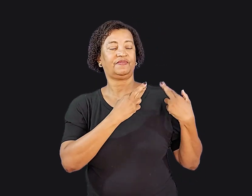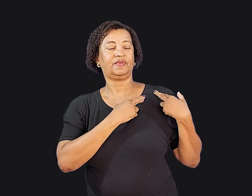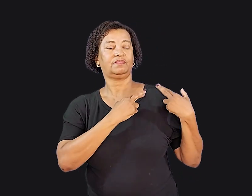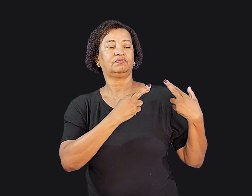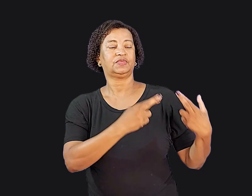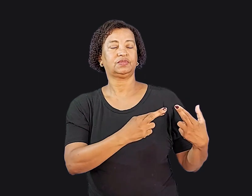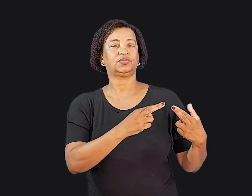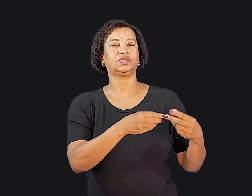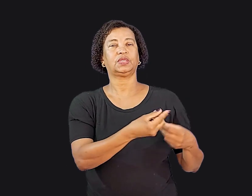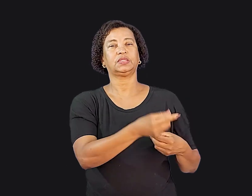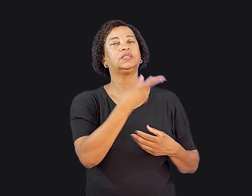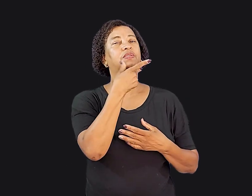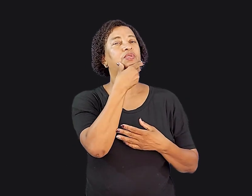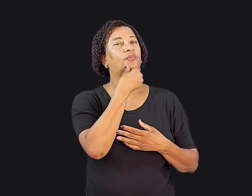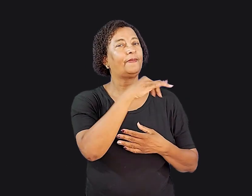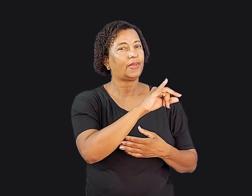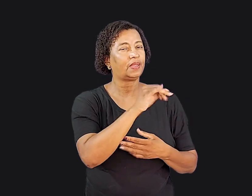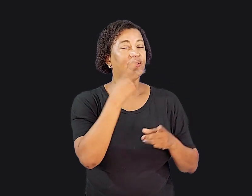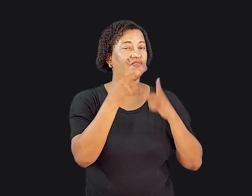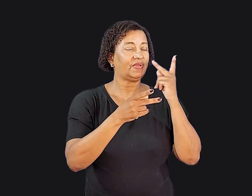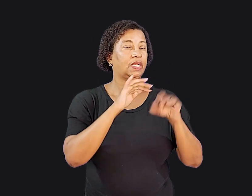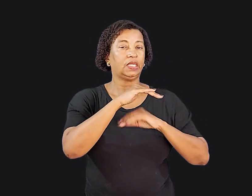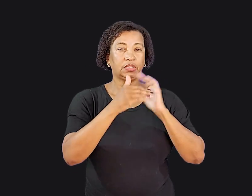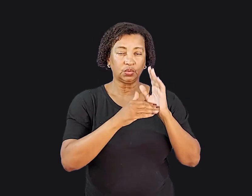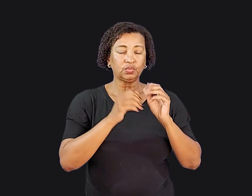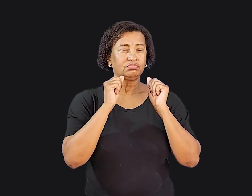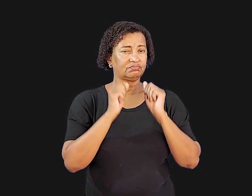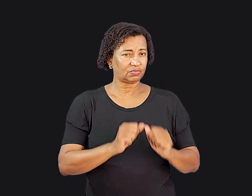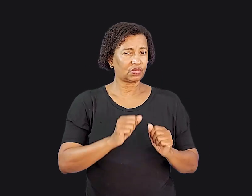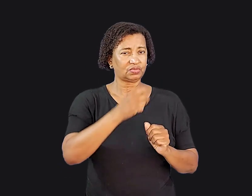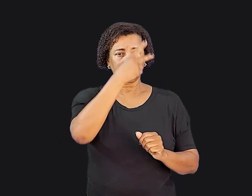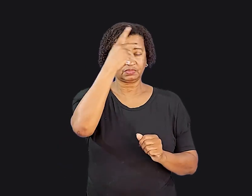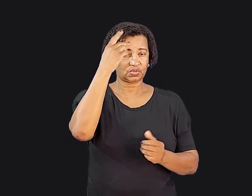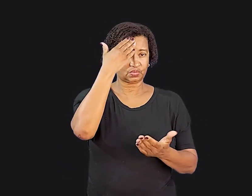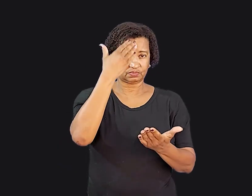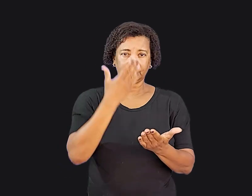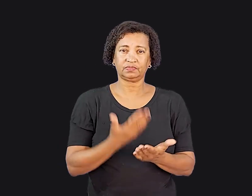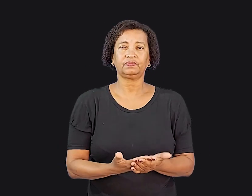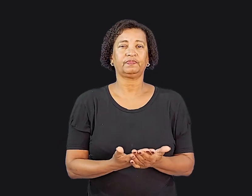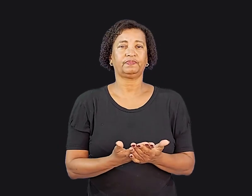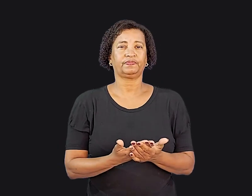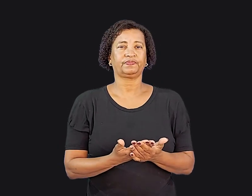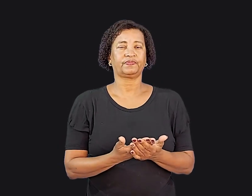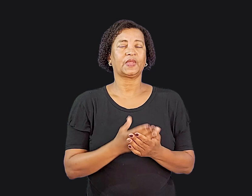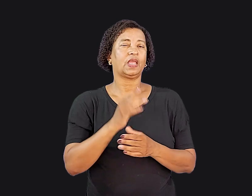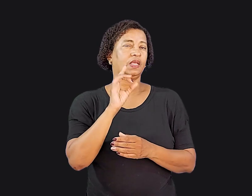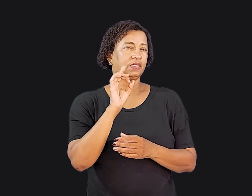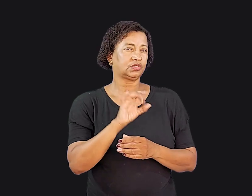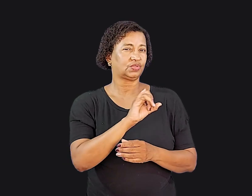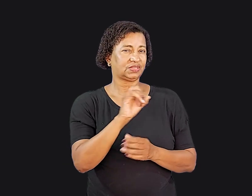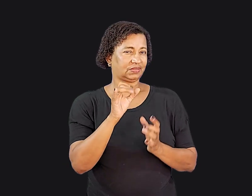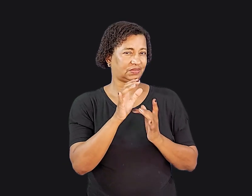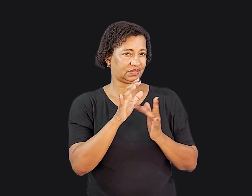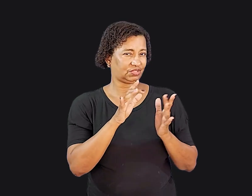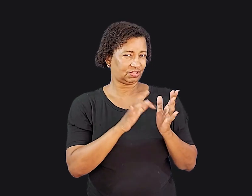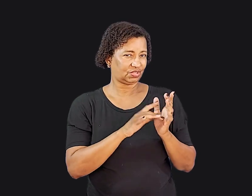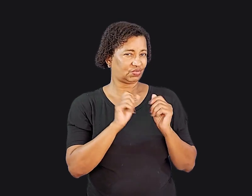Pai e diz: "Tudo é possível àquele que crê." Não era uma questão se Jesus podia ou